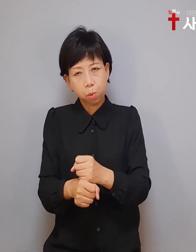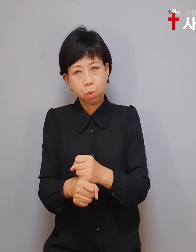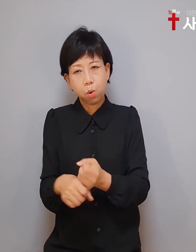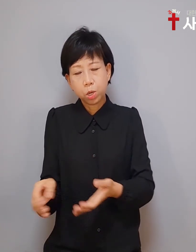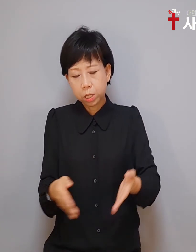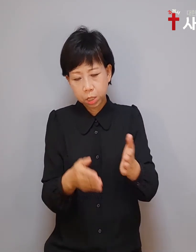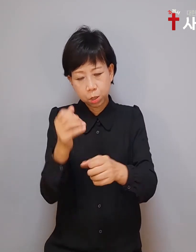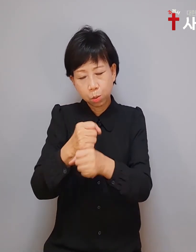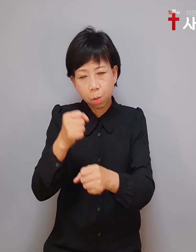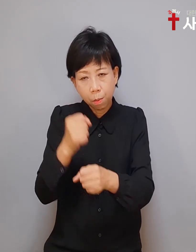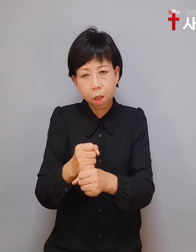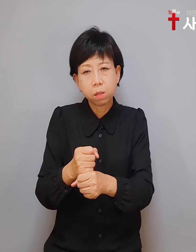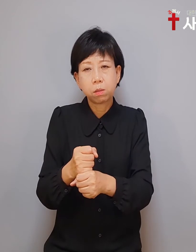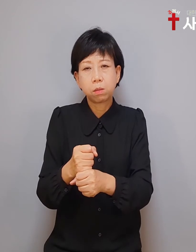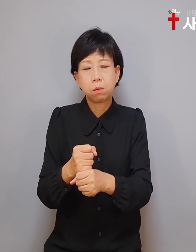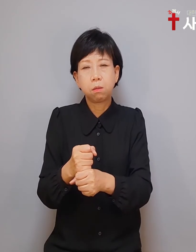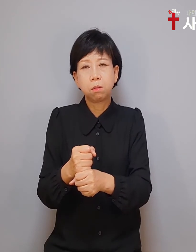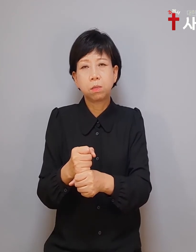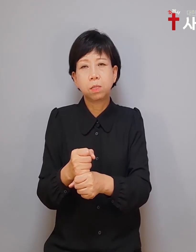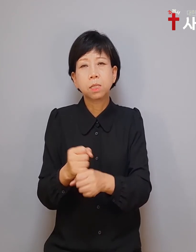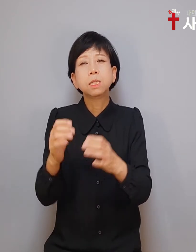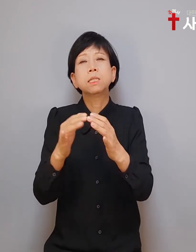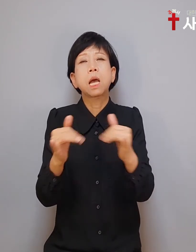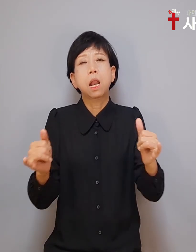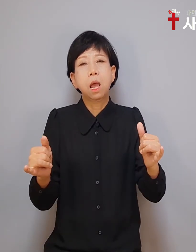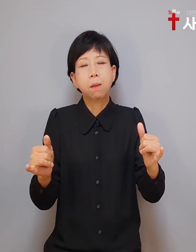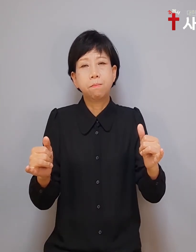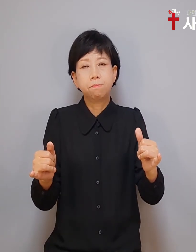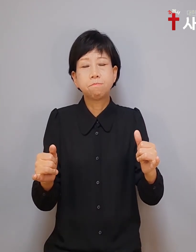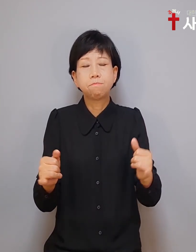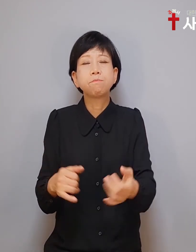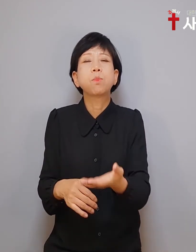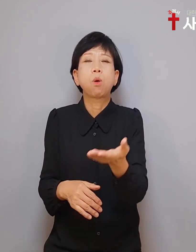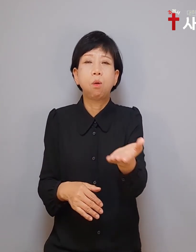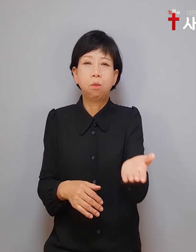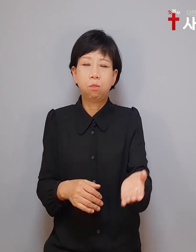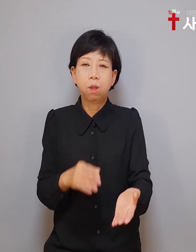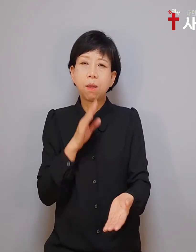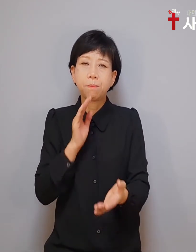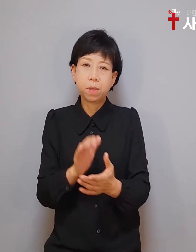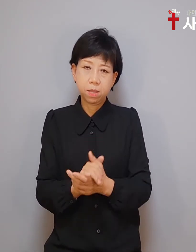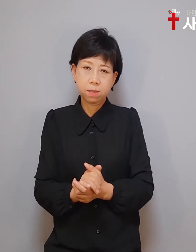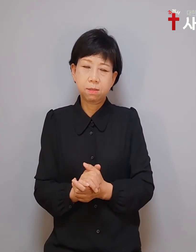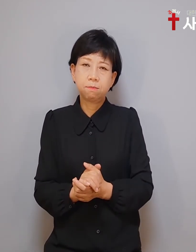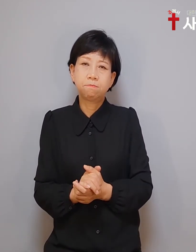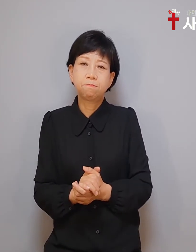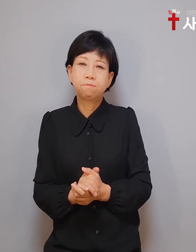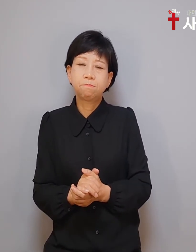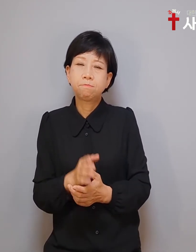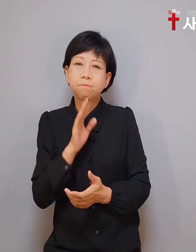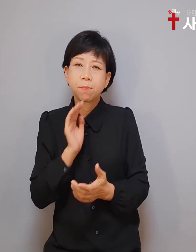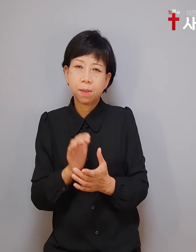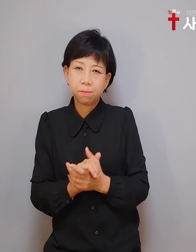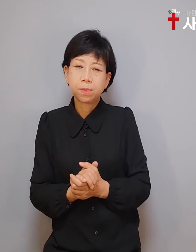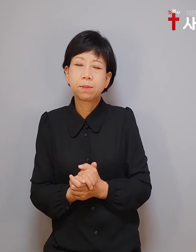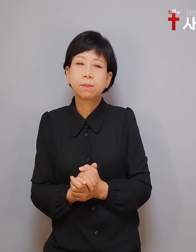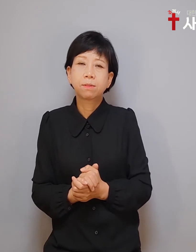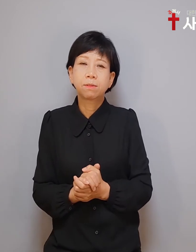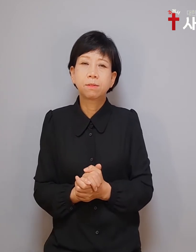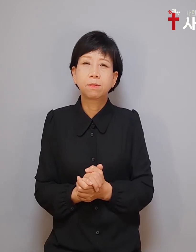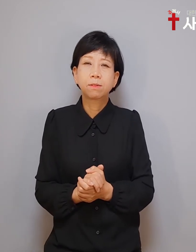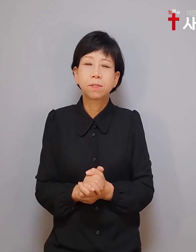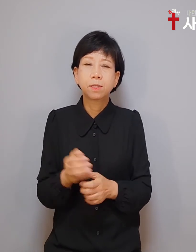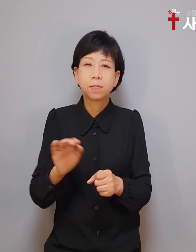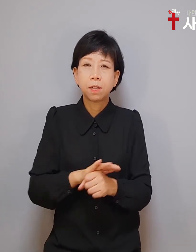수축하여 거할 곳이 되게 하는 자라 하리라. 아멘. 아멘. 아멘. 사랑하는